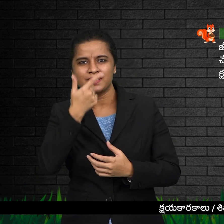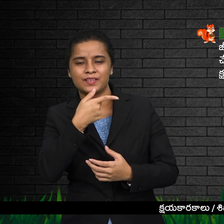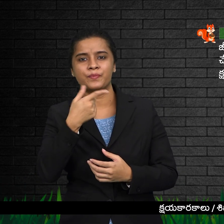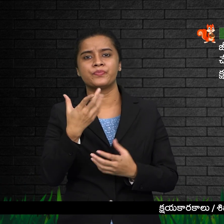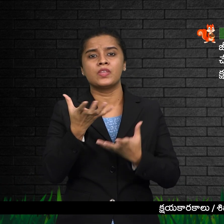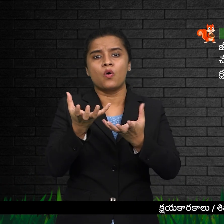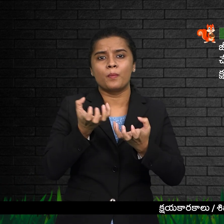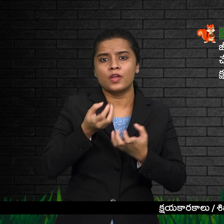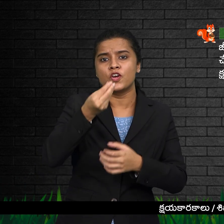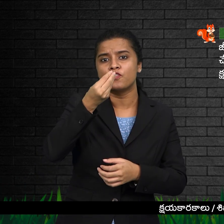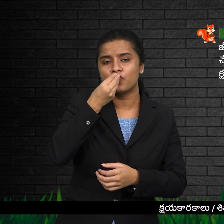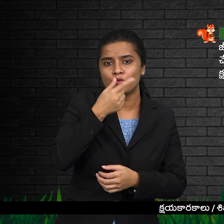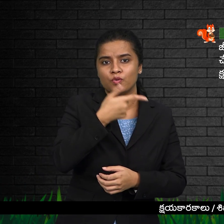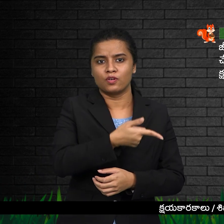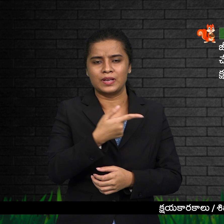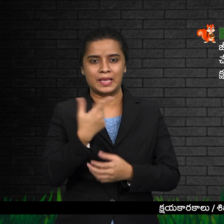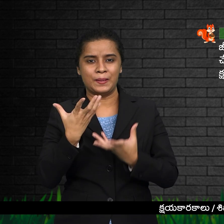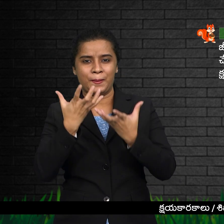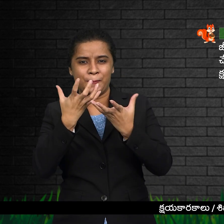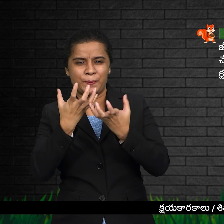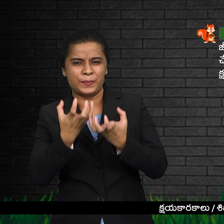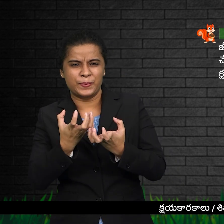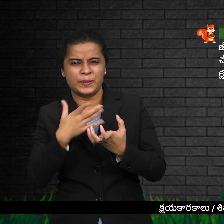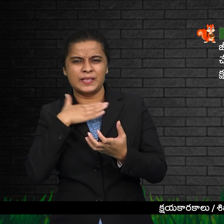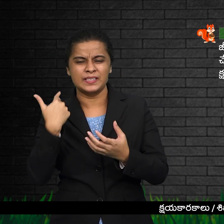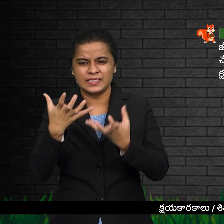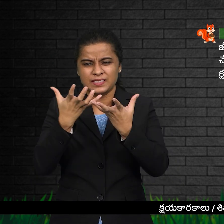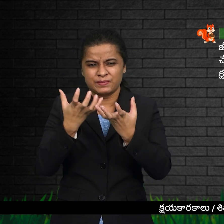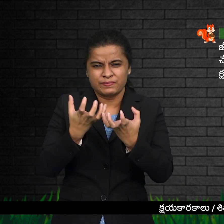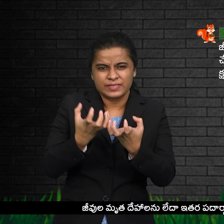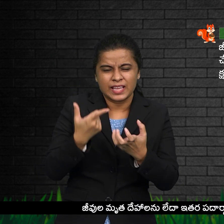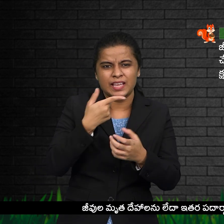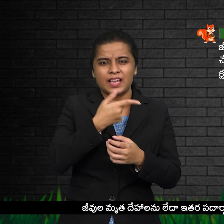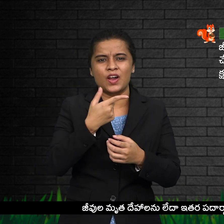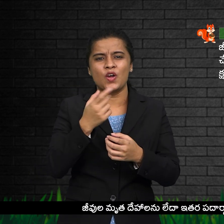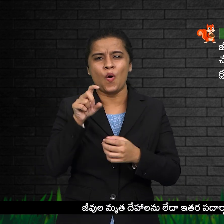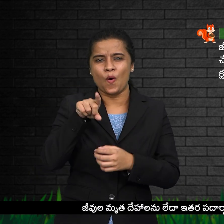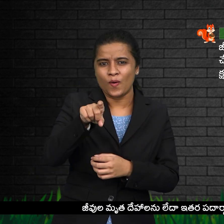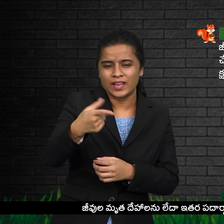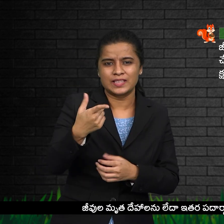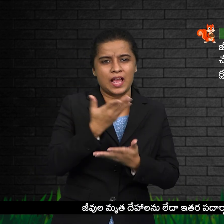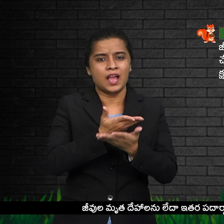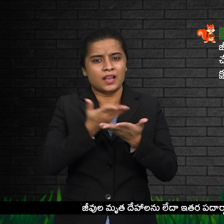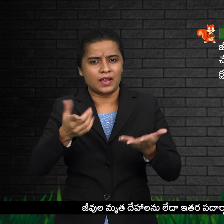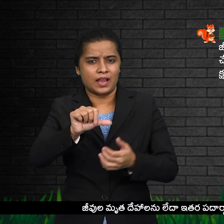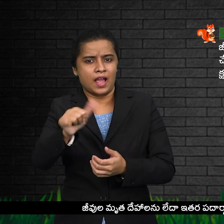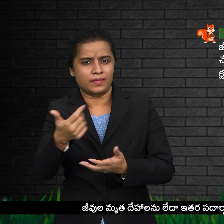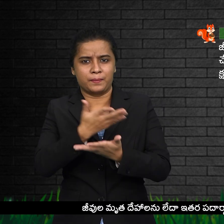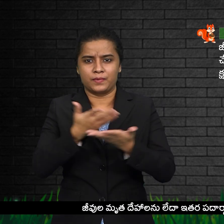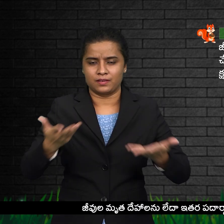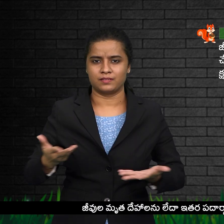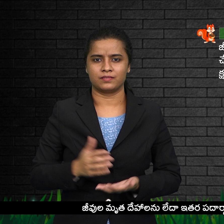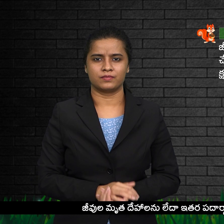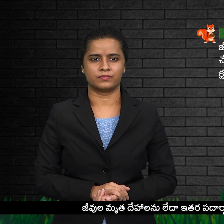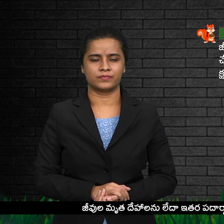క్షయకారకాలు లేక శిథిలీకరాలు లేక విచ్ఛిన్న కారకాలు. జీవుల మృతదేహాలను లేదా